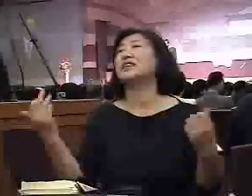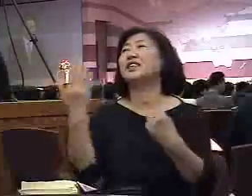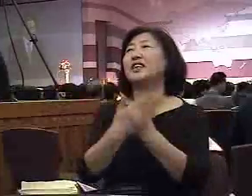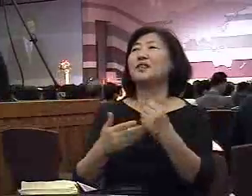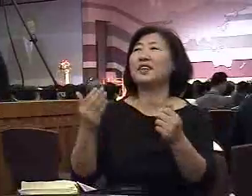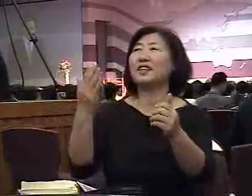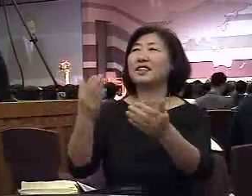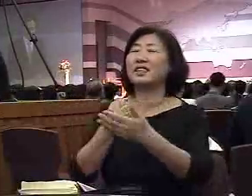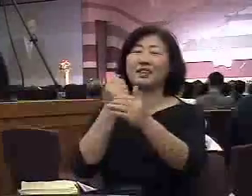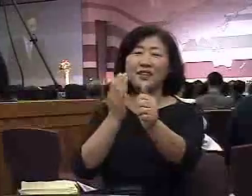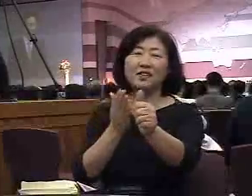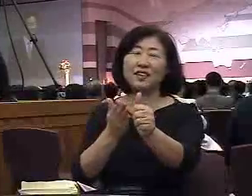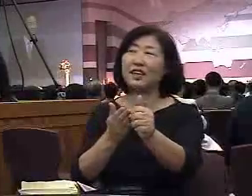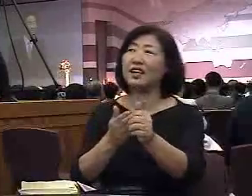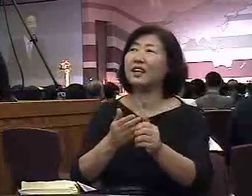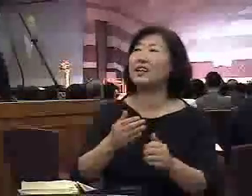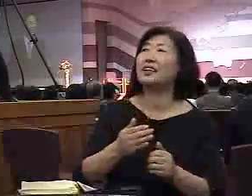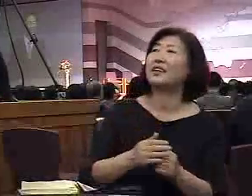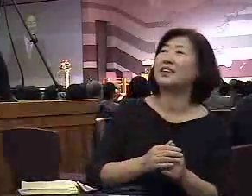주십시오.